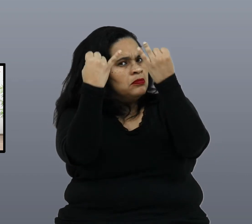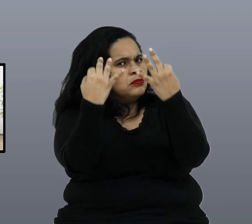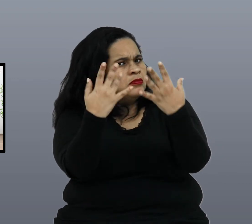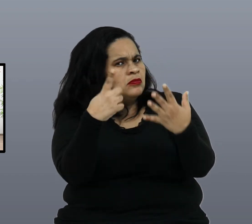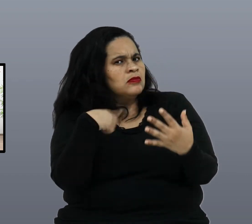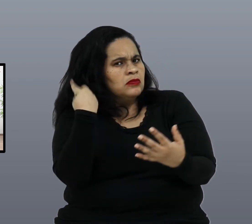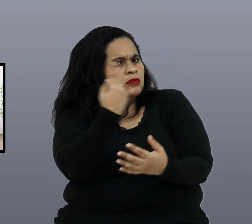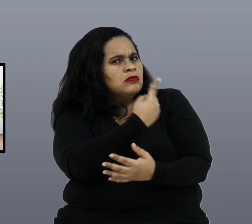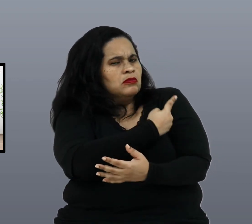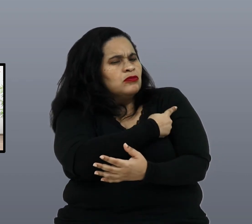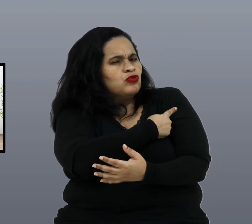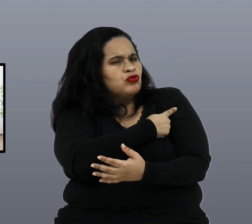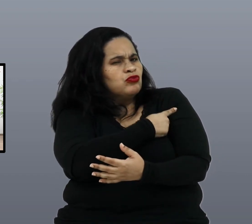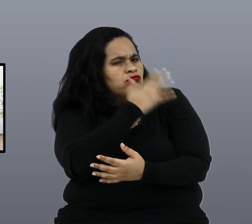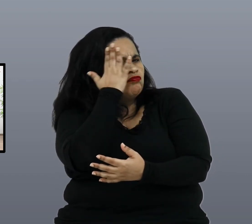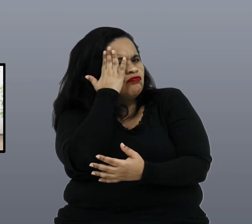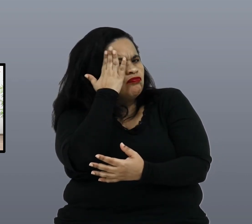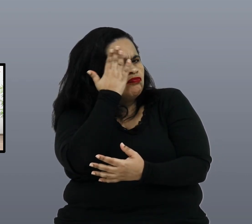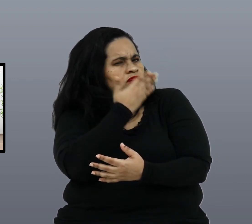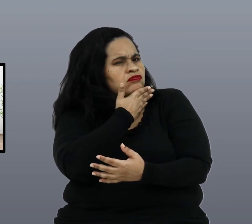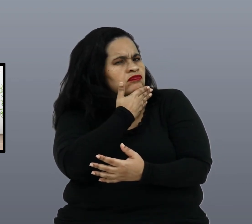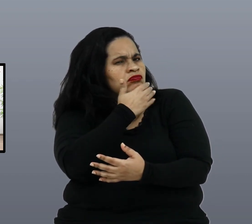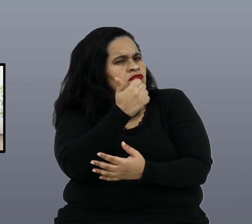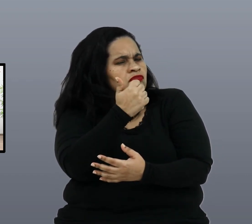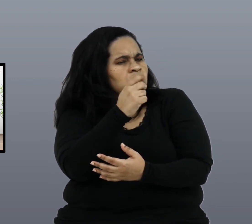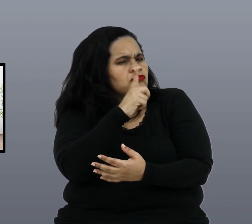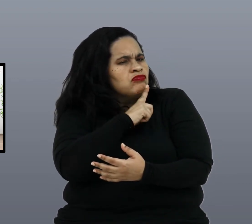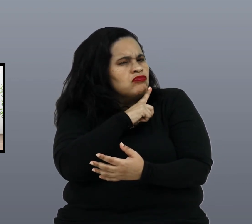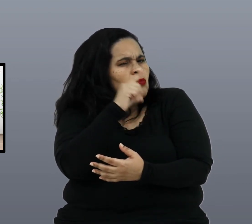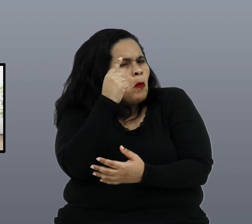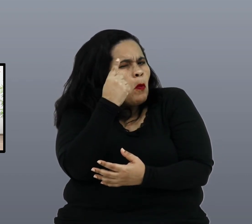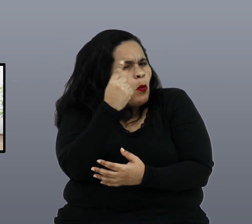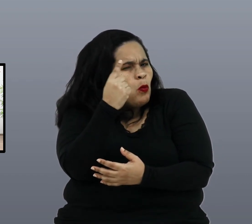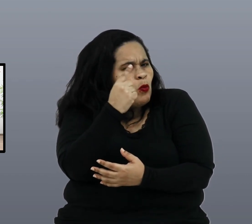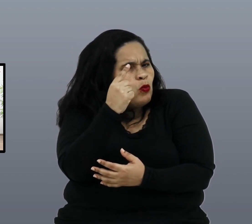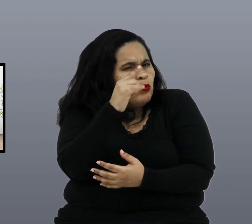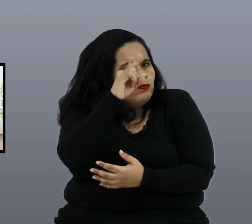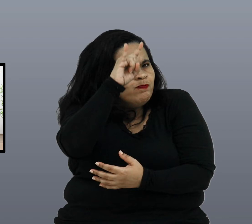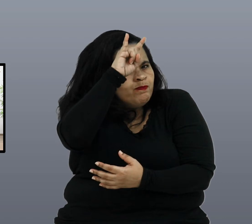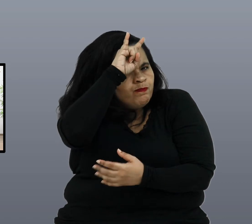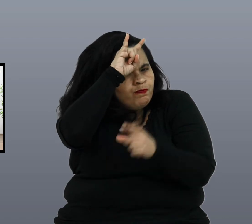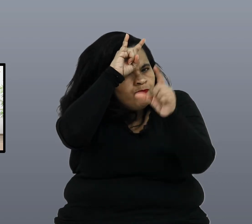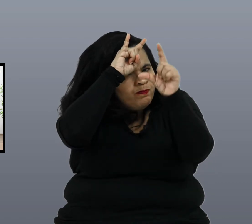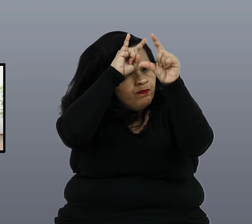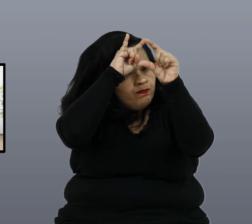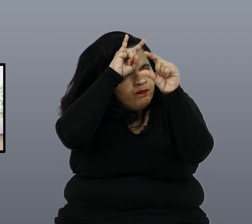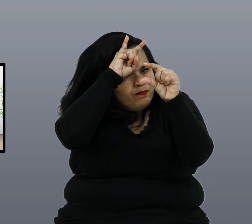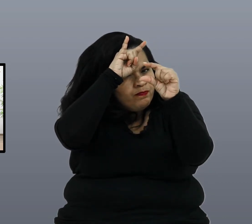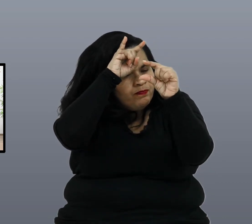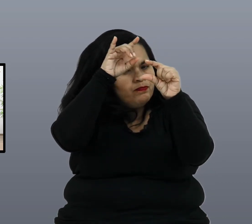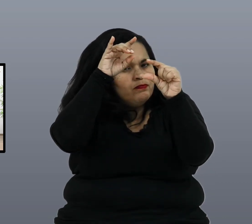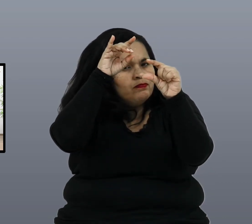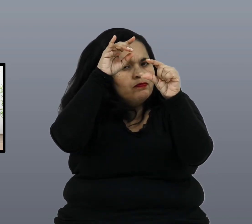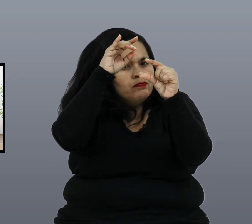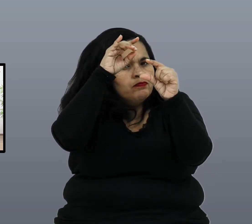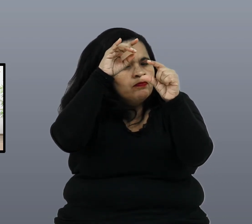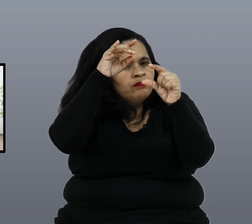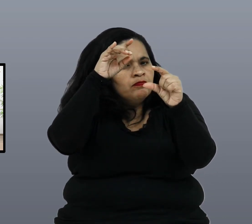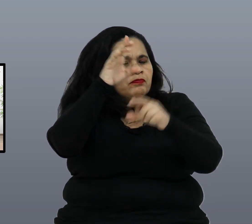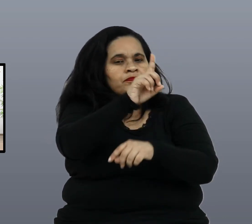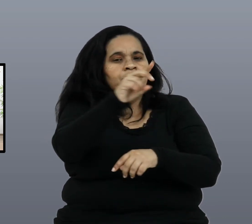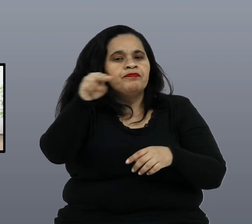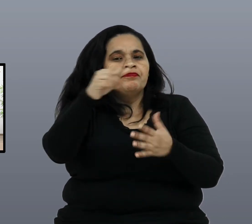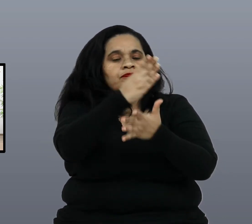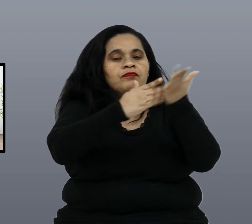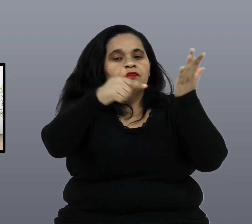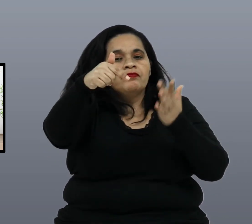essa ponta pequena, esse chifre pequeno que aparece aqui em Daniel capítulo 7, versículo